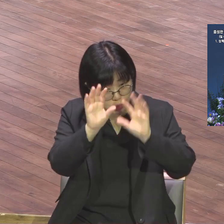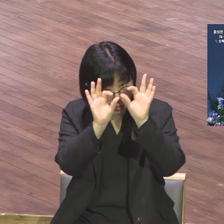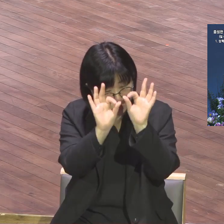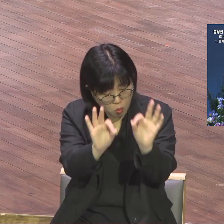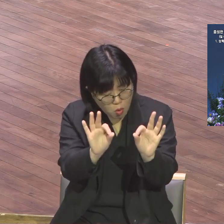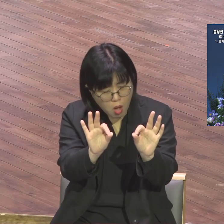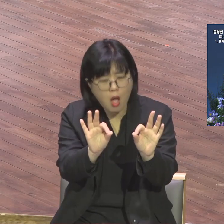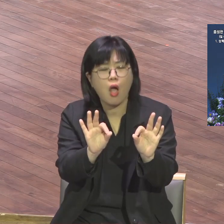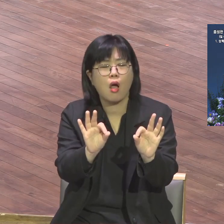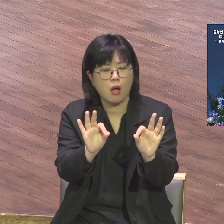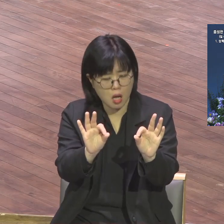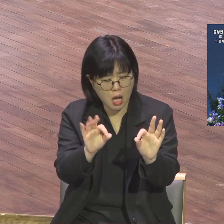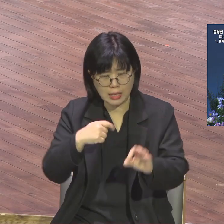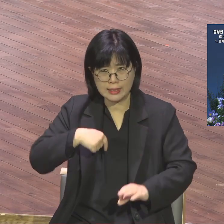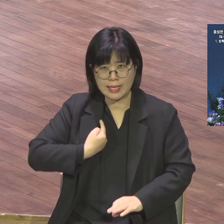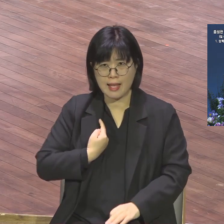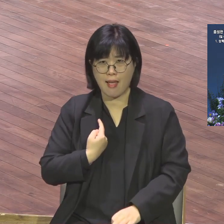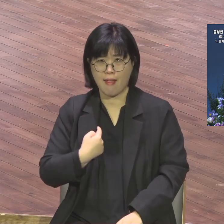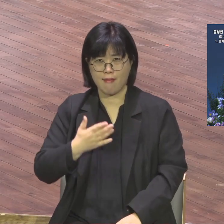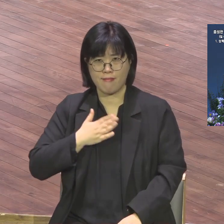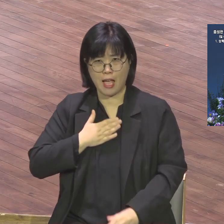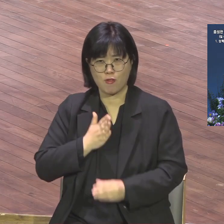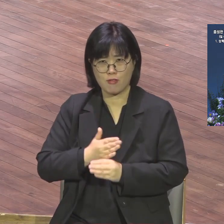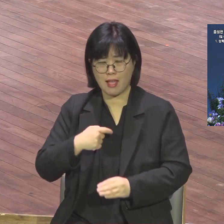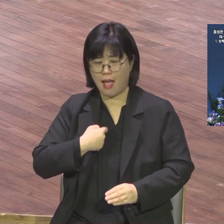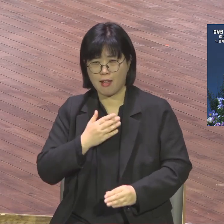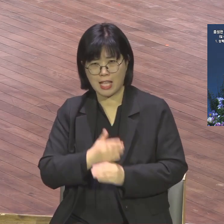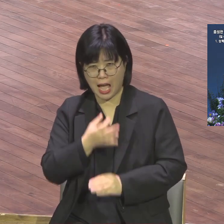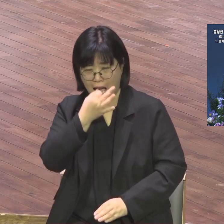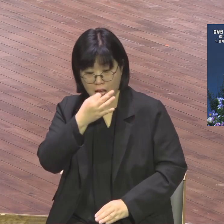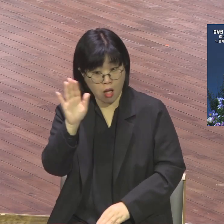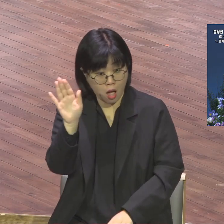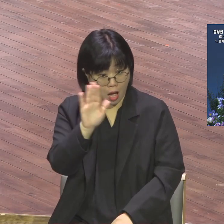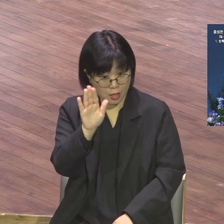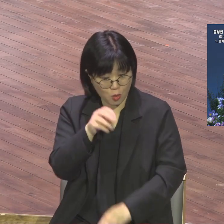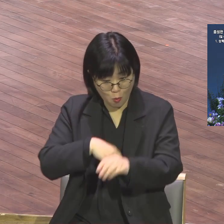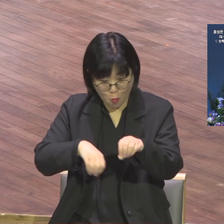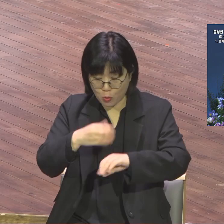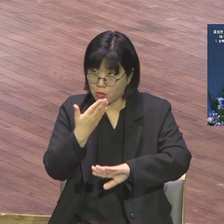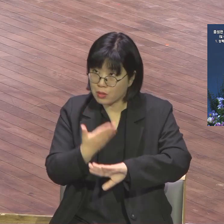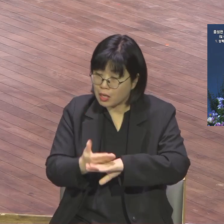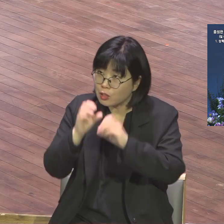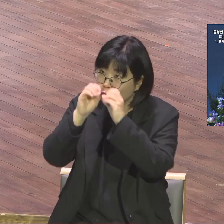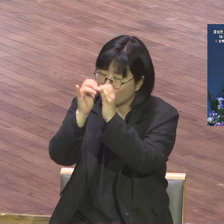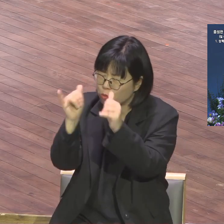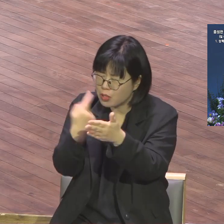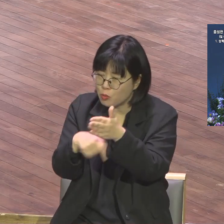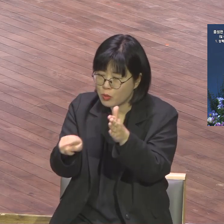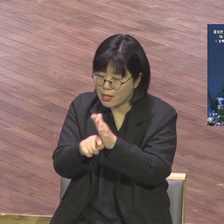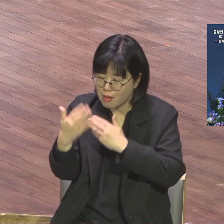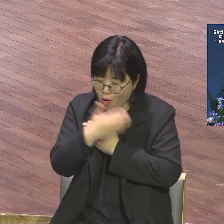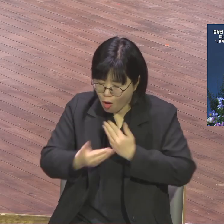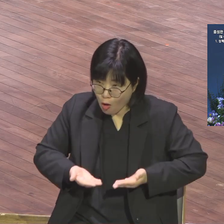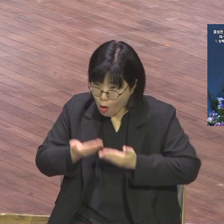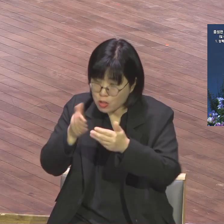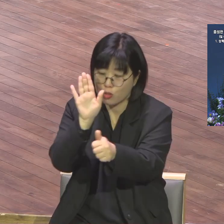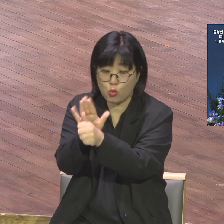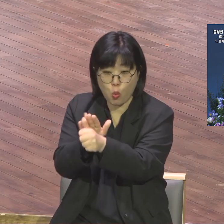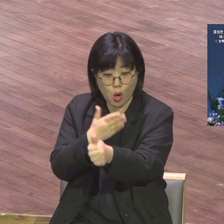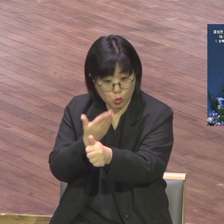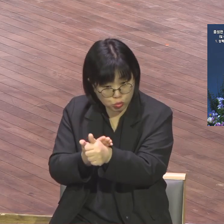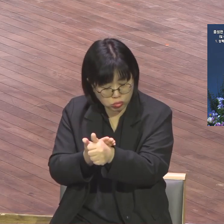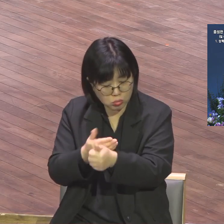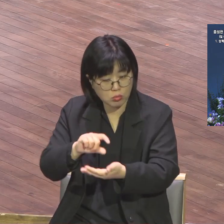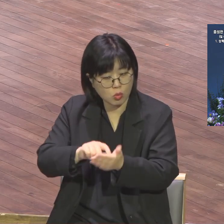선교의 중요성을 알고 이게 벌써 영적 성장한 것이 기쁜 거예요. 바울이 볼 때 불신자 종교생활